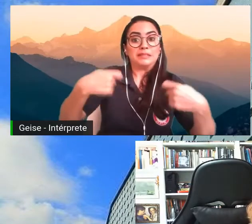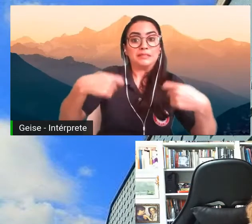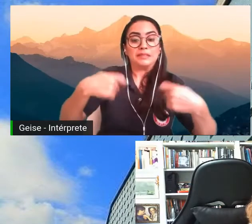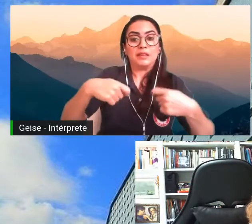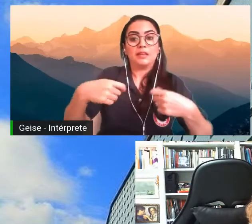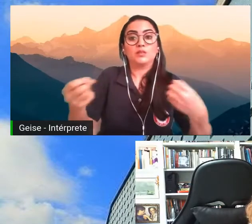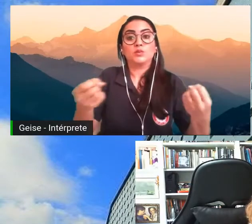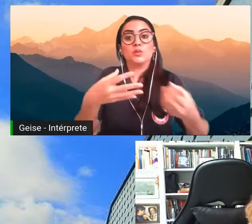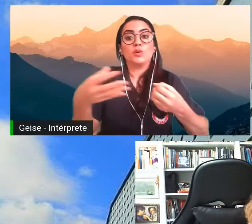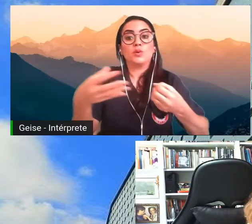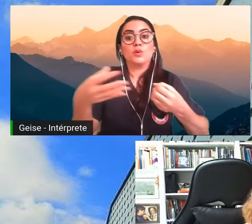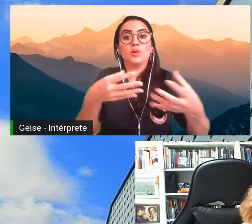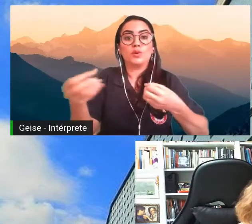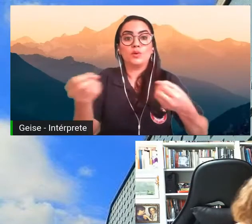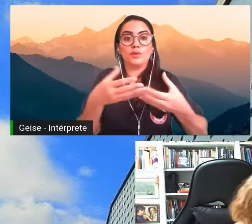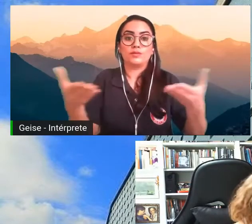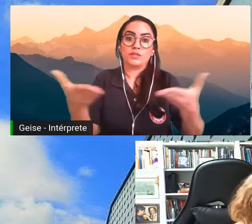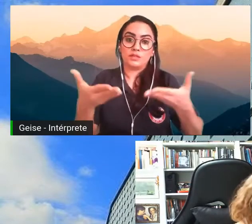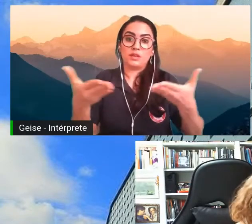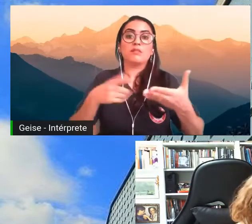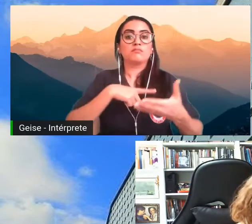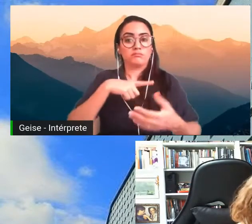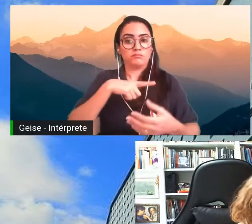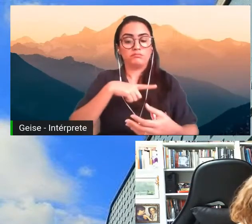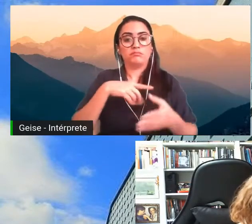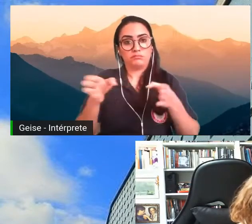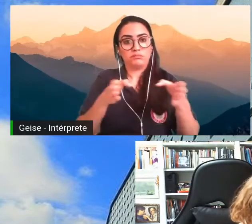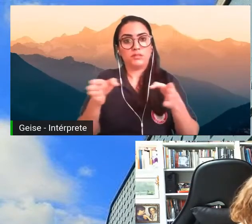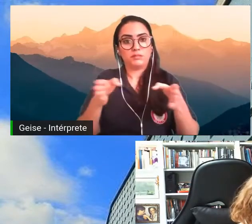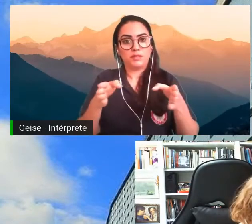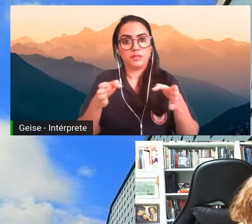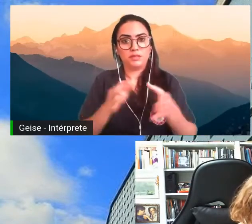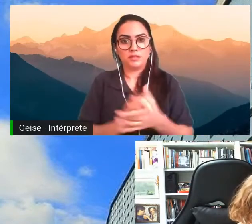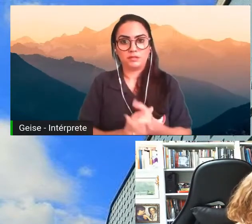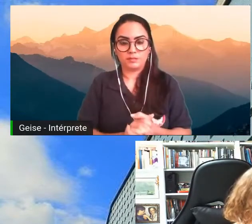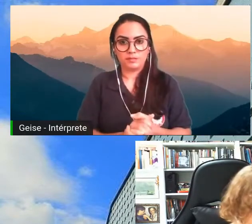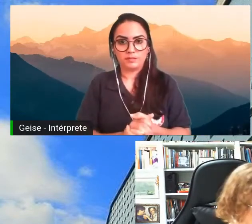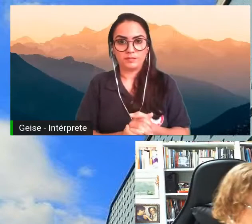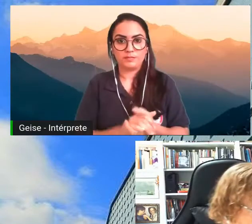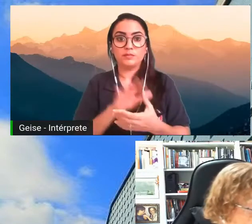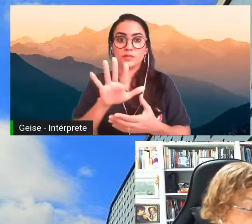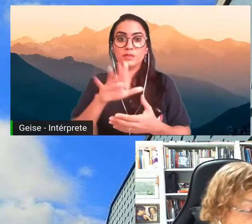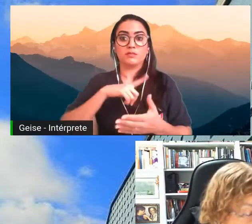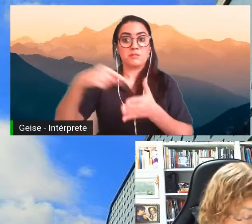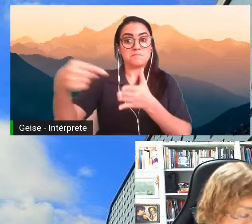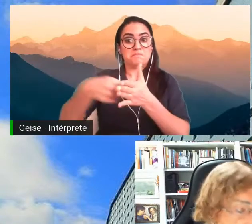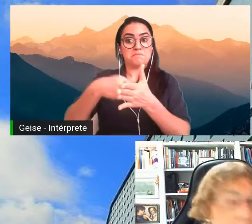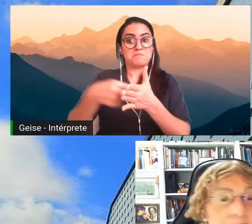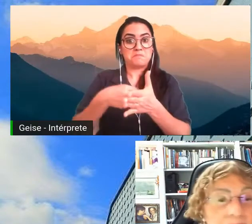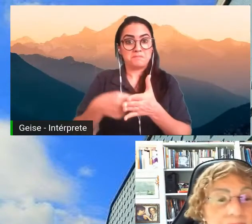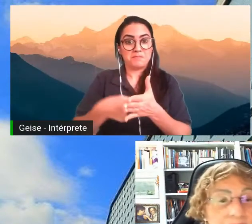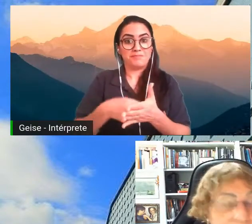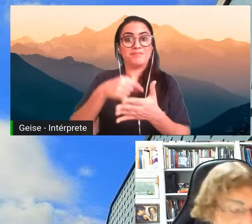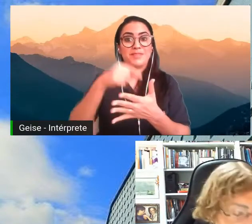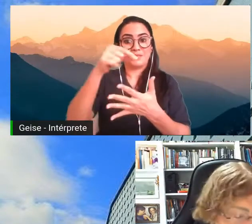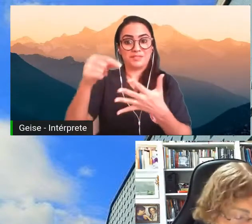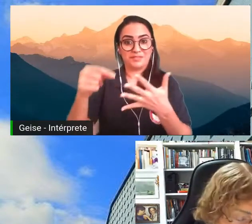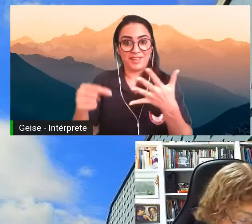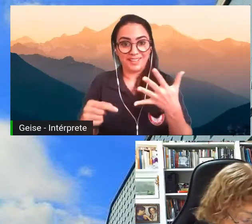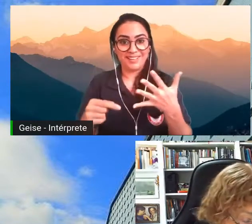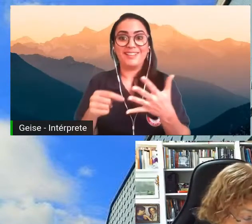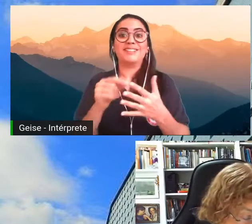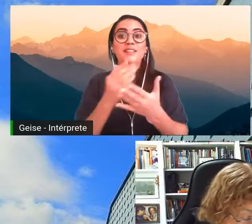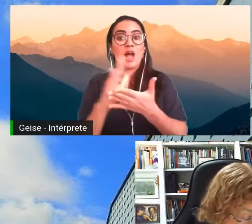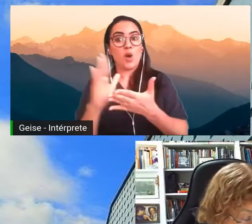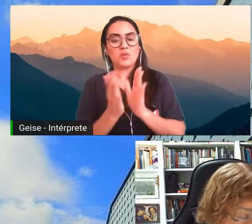né, que se apresenta nesse momento. Bom, são algumas questões, muitas falas elogiosas pela